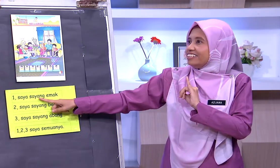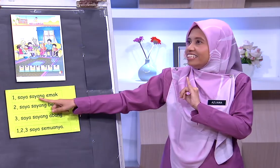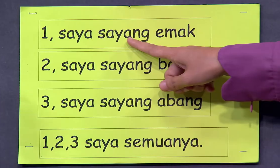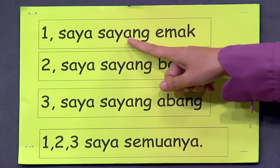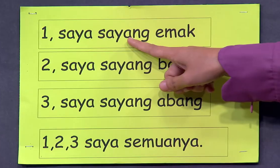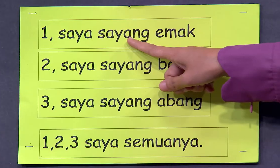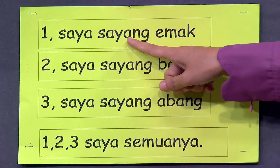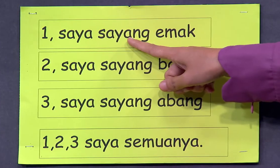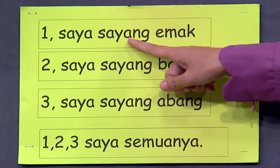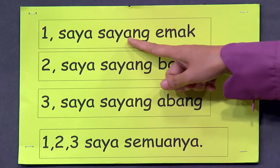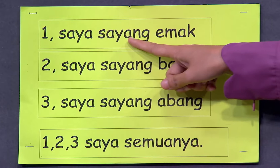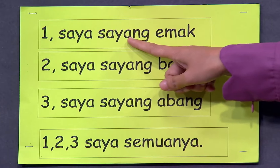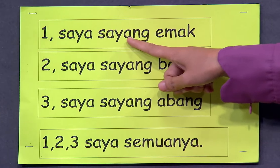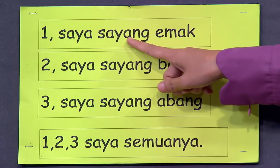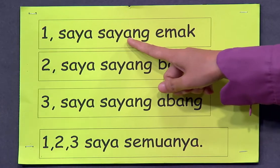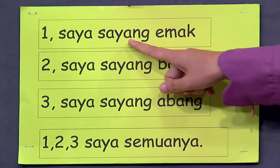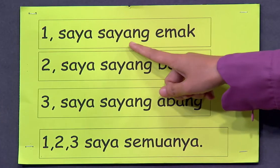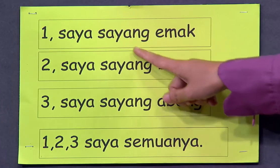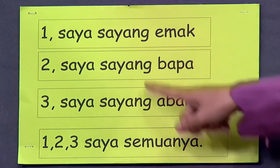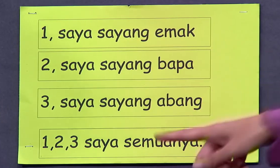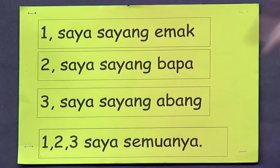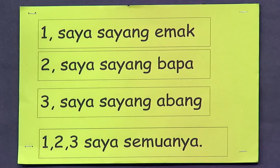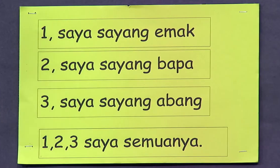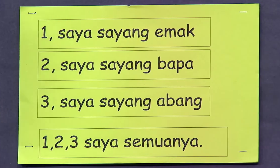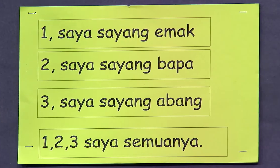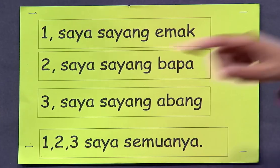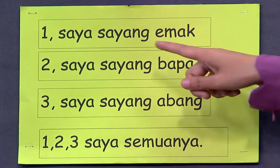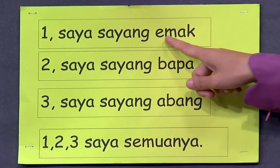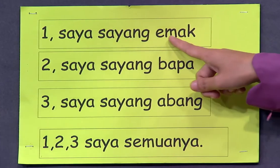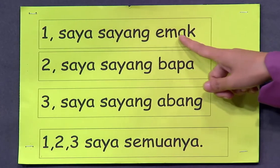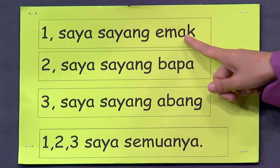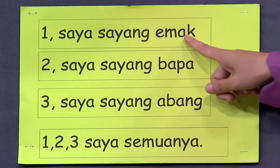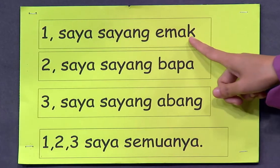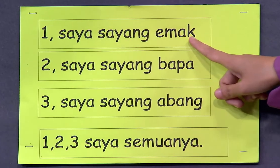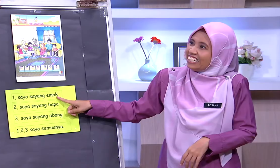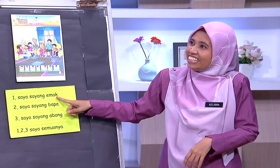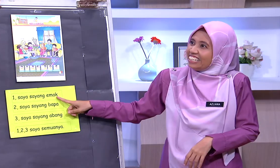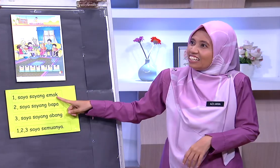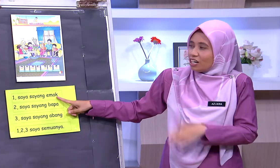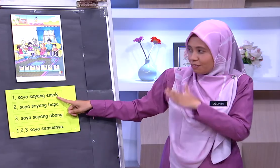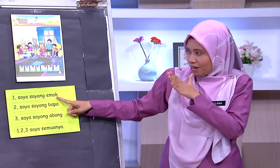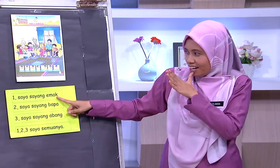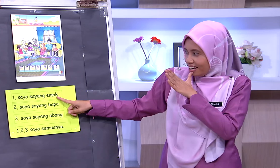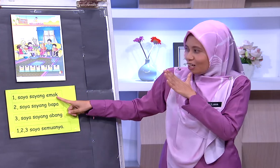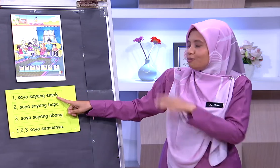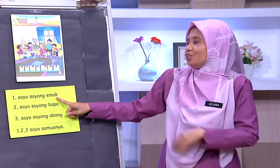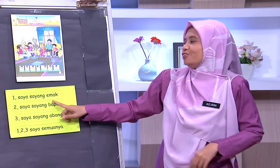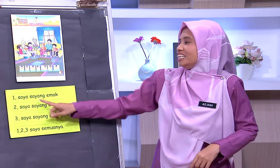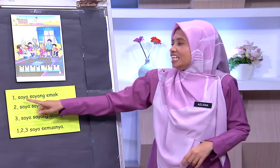sayang yah goblok Indomaret ini maaf betul